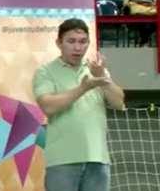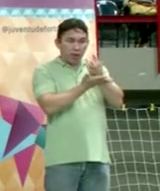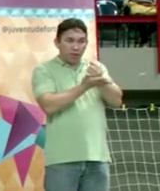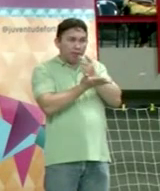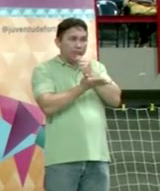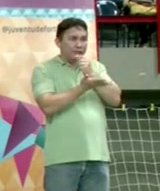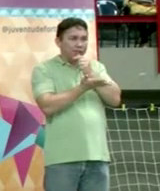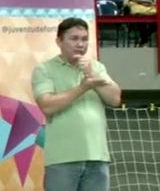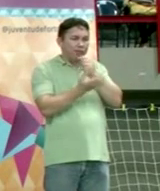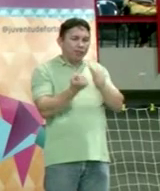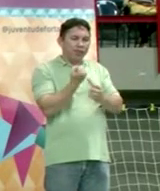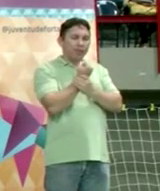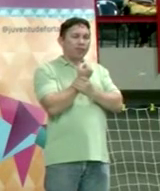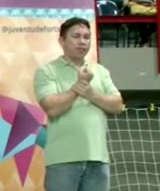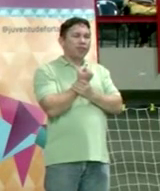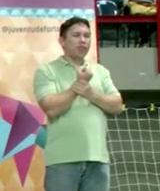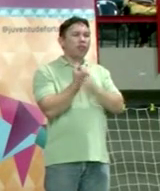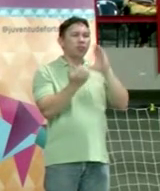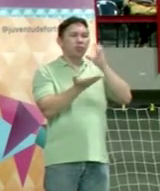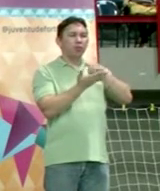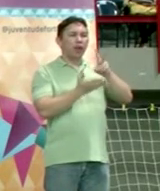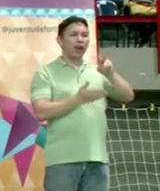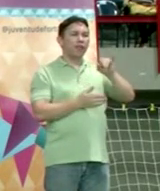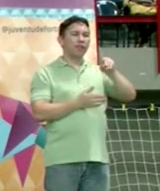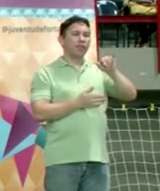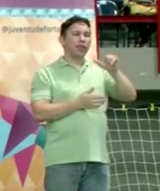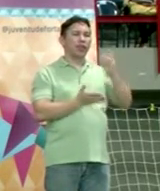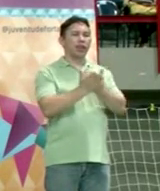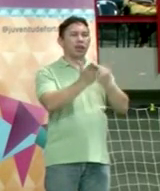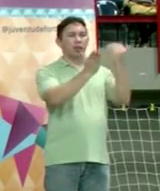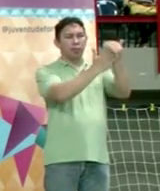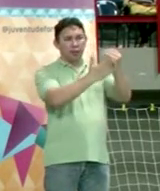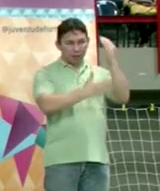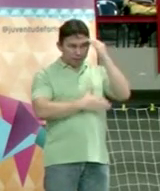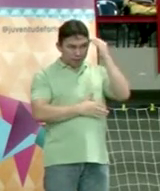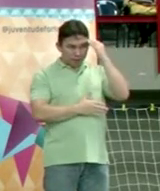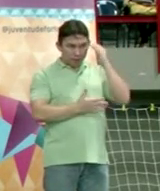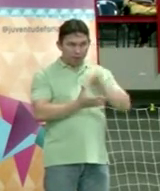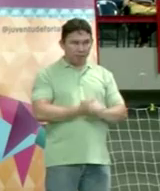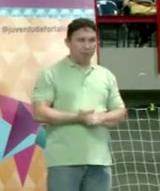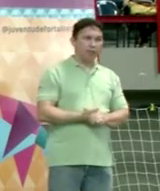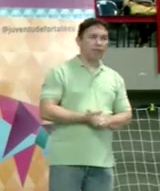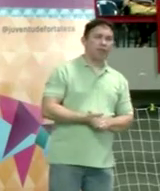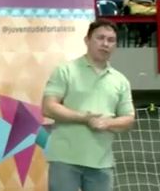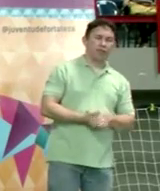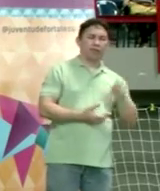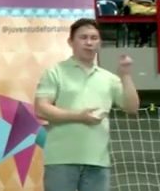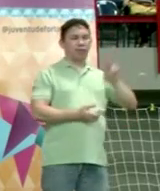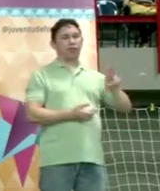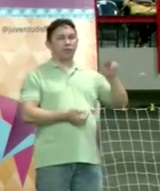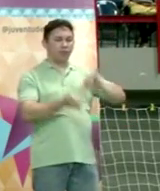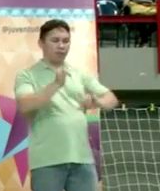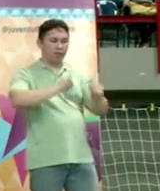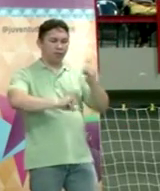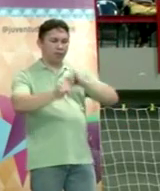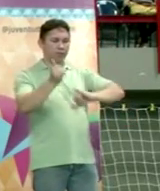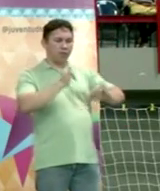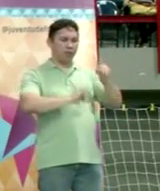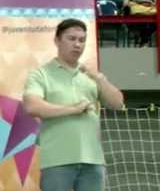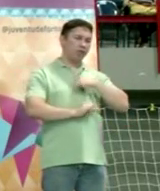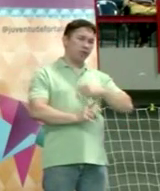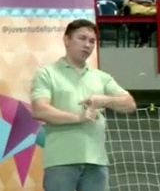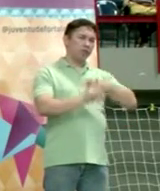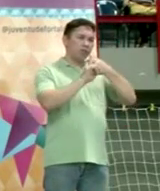a umidade e garantir o quê? O prazo de validade do produto, tá? Então, você usa a química com um ponto